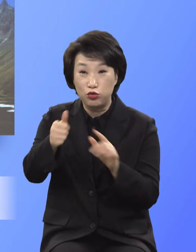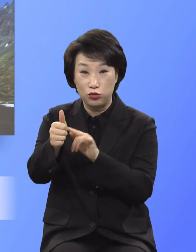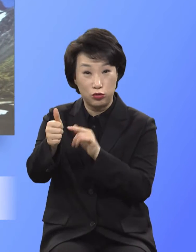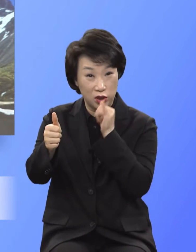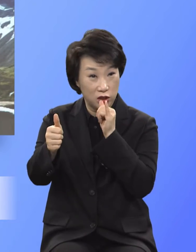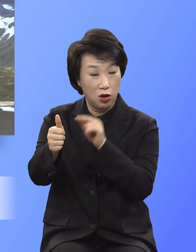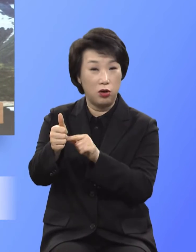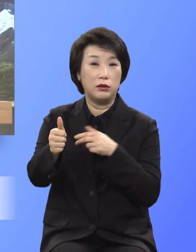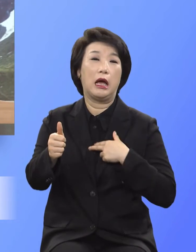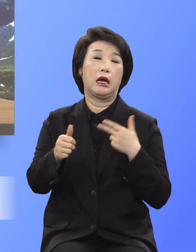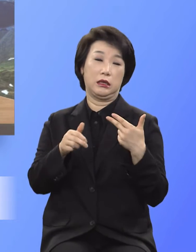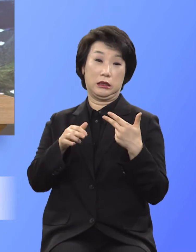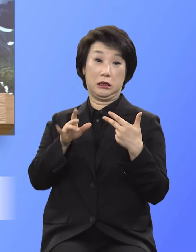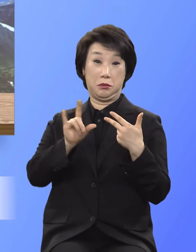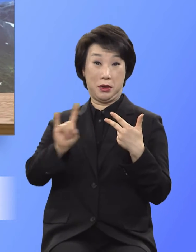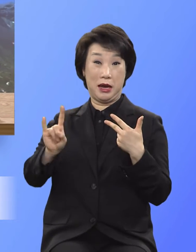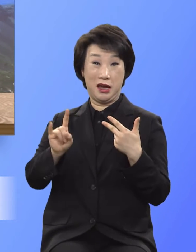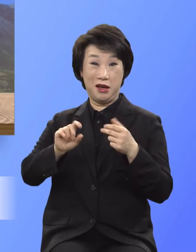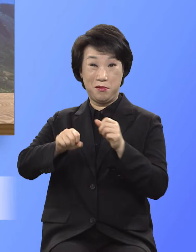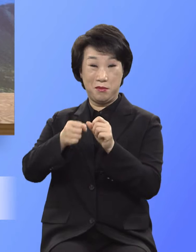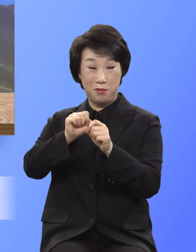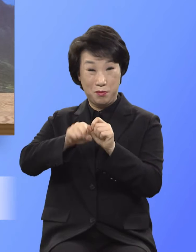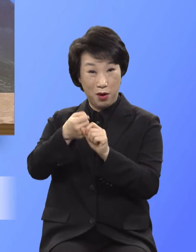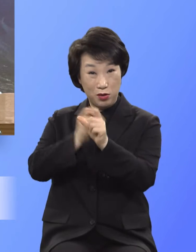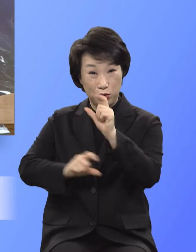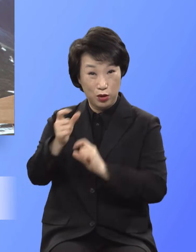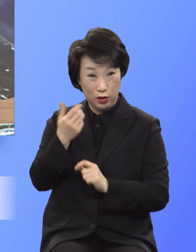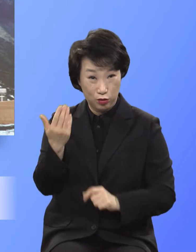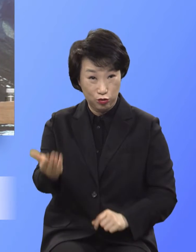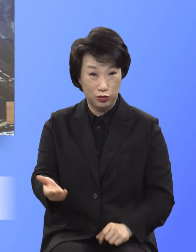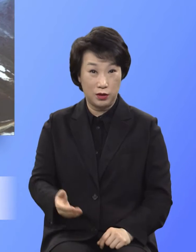있으면 7배나 벌을 더할 것이다.